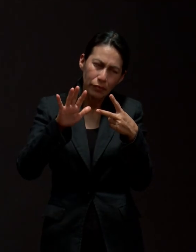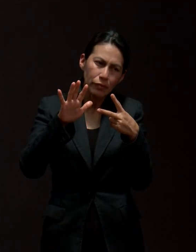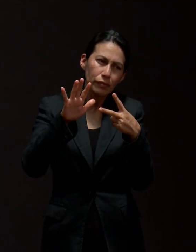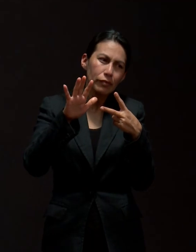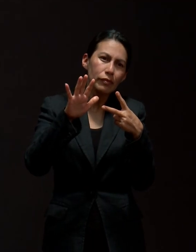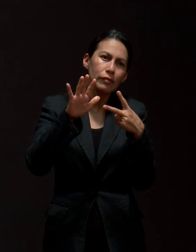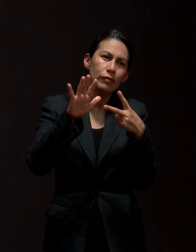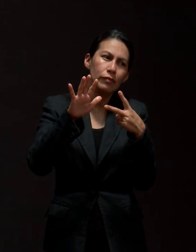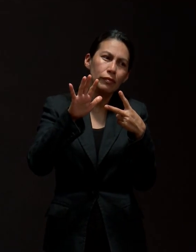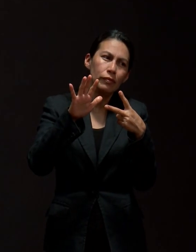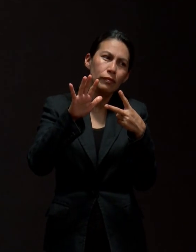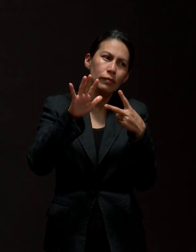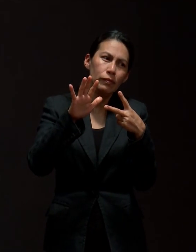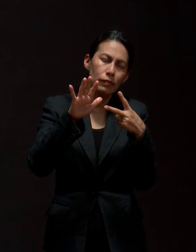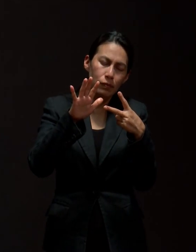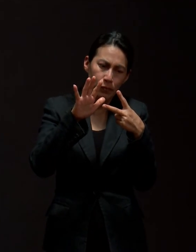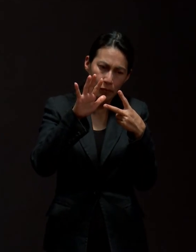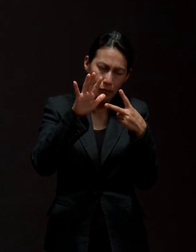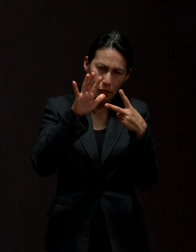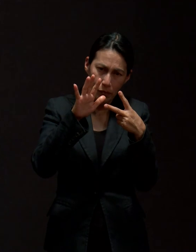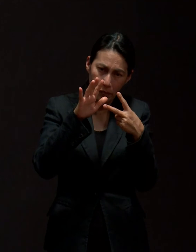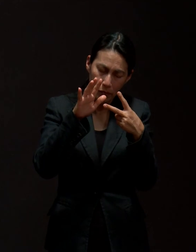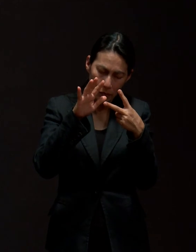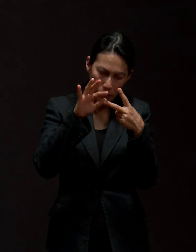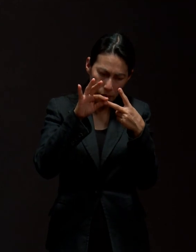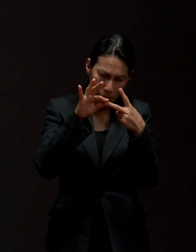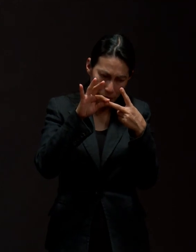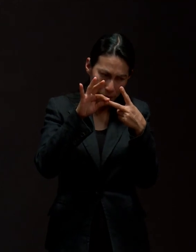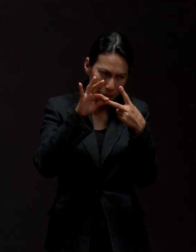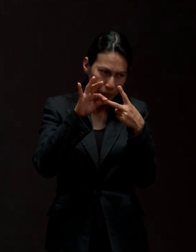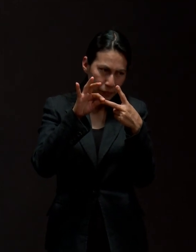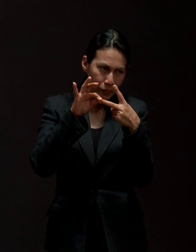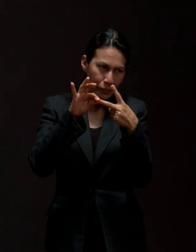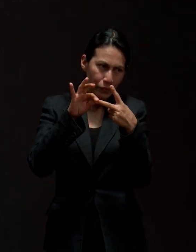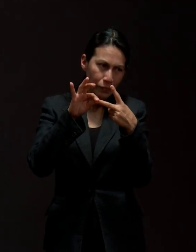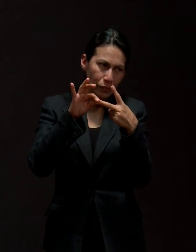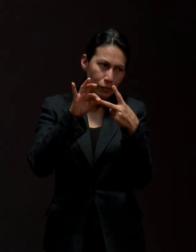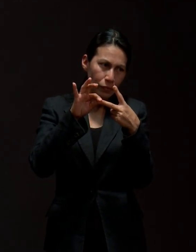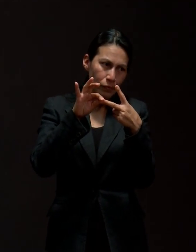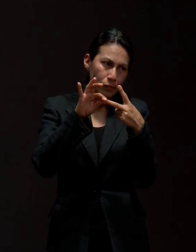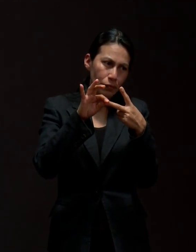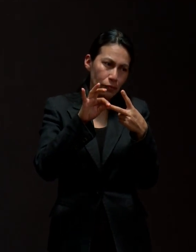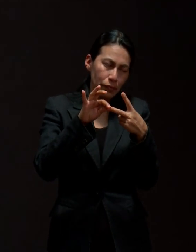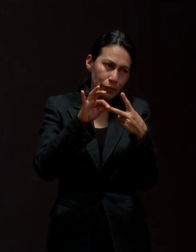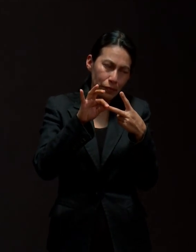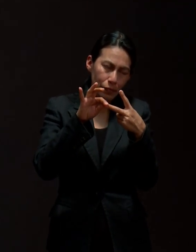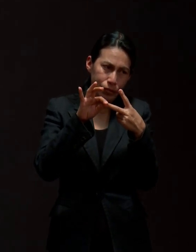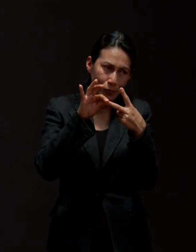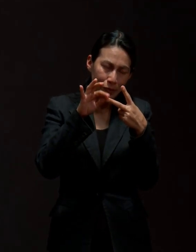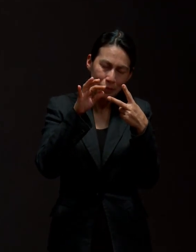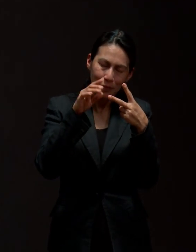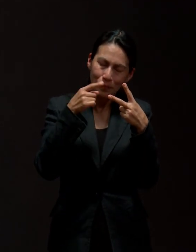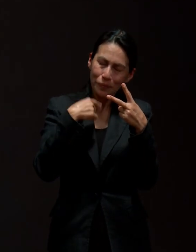todo. Y conforme, no a nuestras